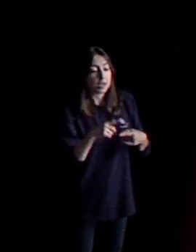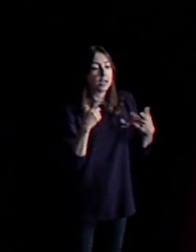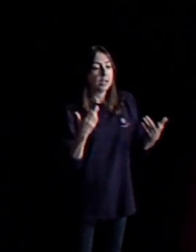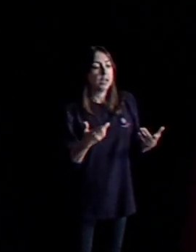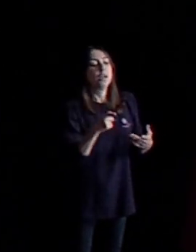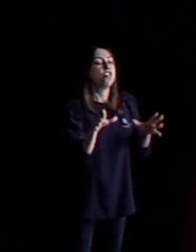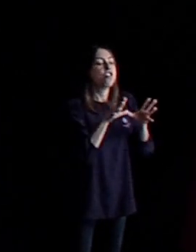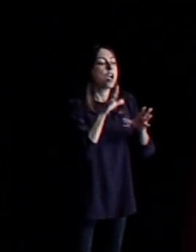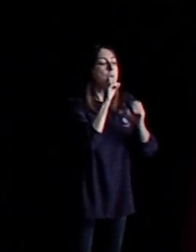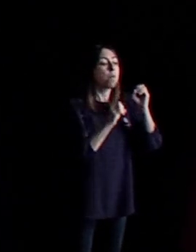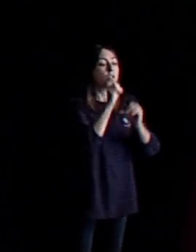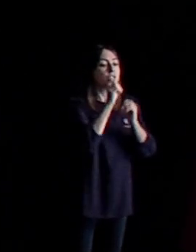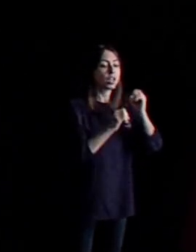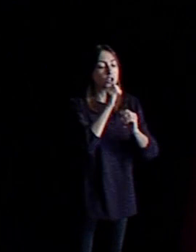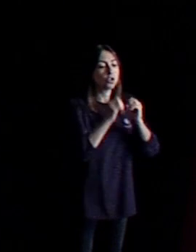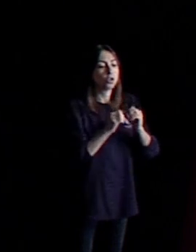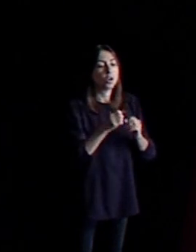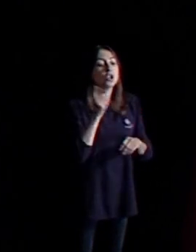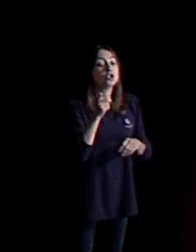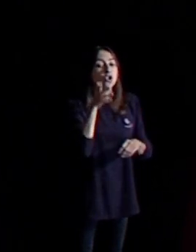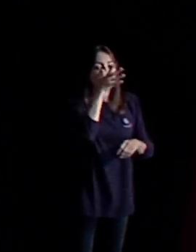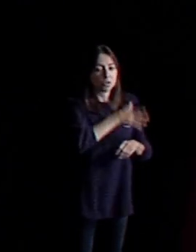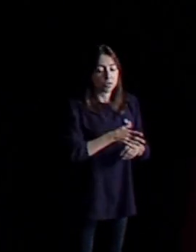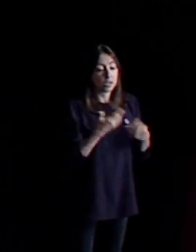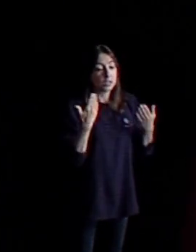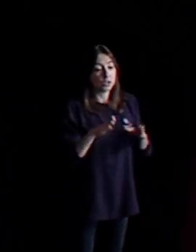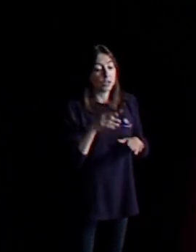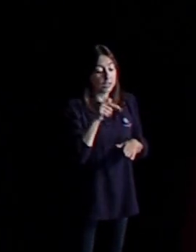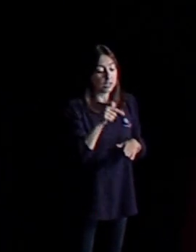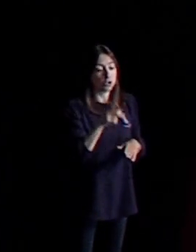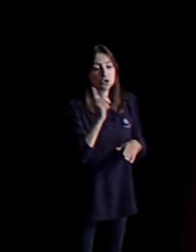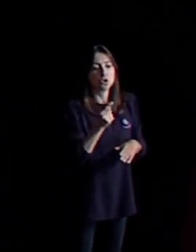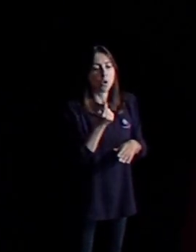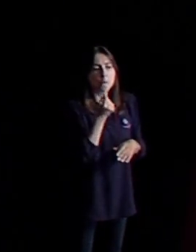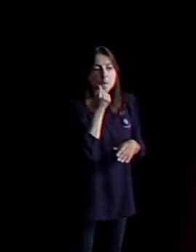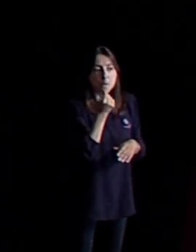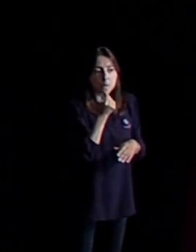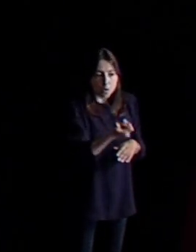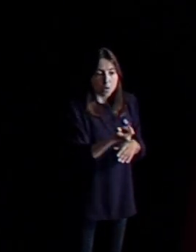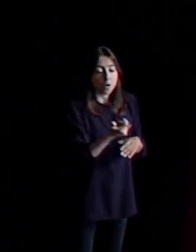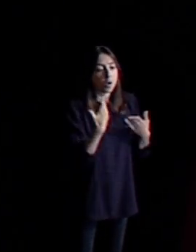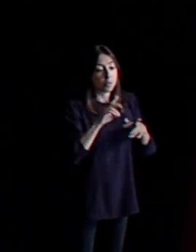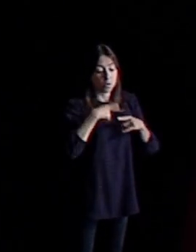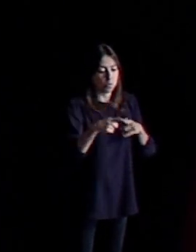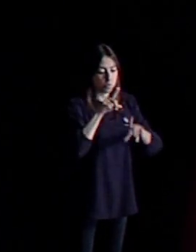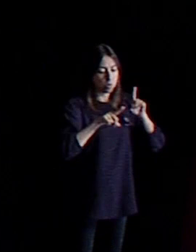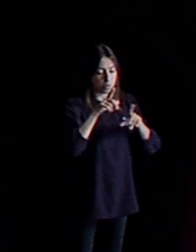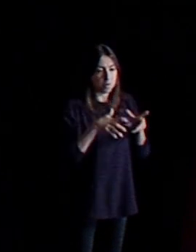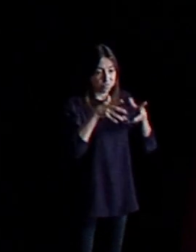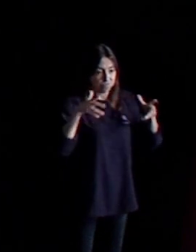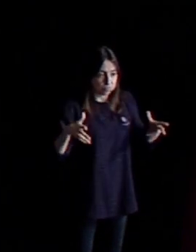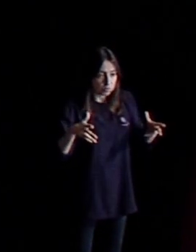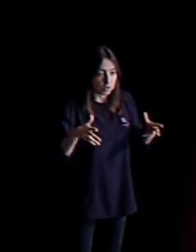considera que un 10% es solamente el que denuncia, por lo tanto tenemos ahí, esto es la punta del iceberg, pero una punta muy chiquitita,